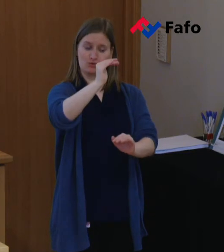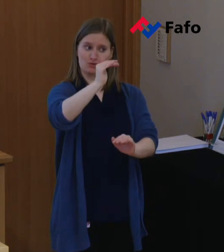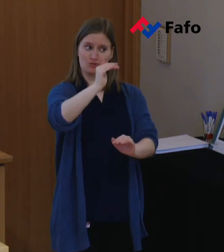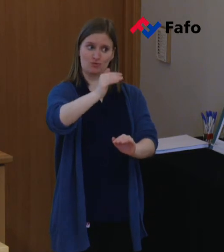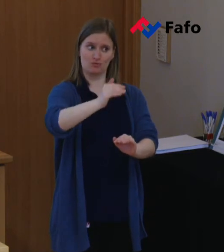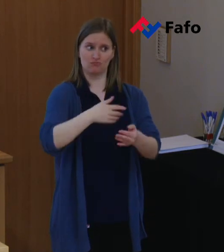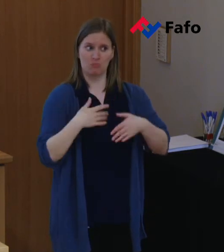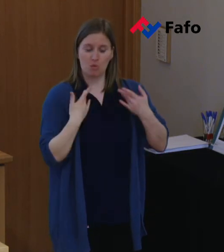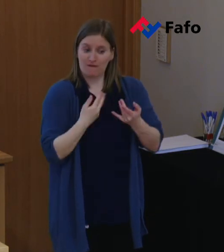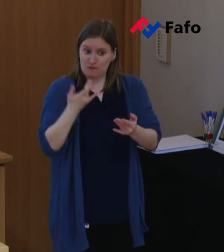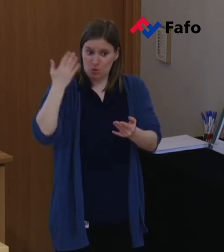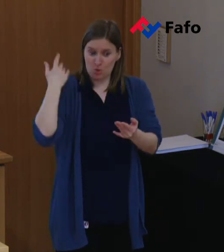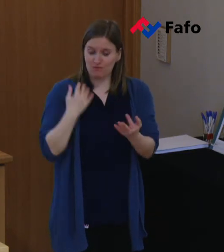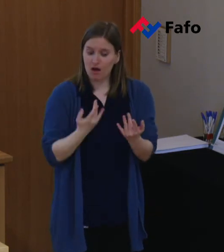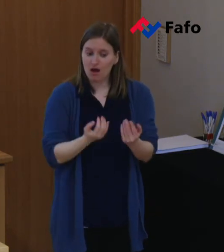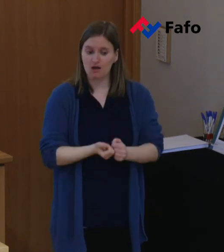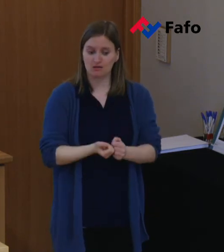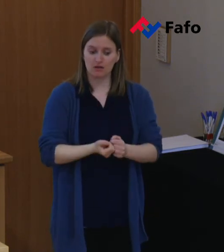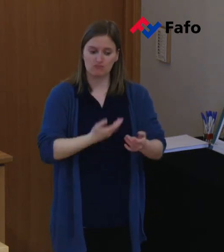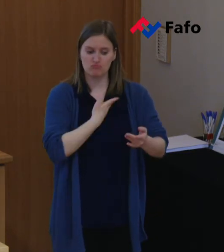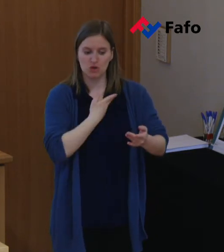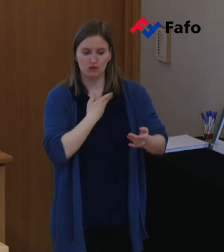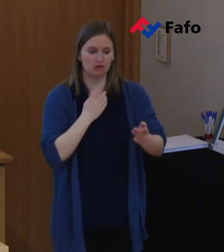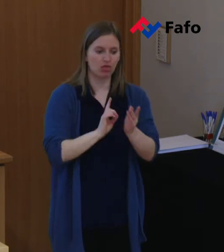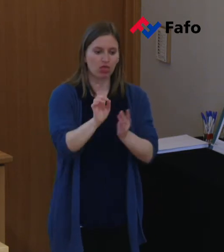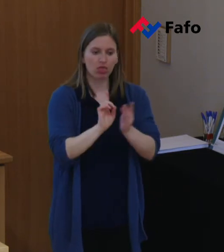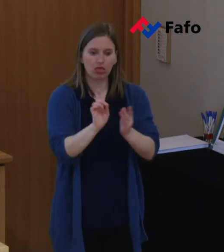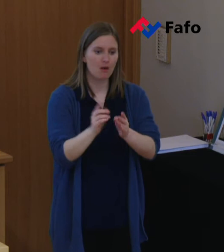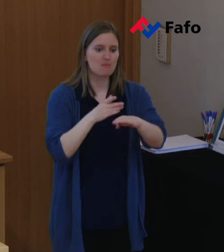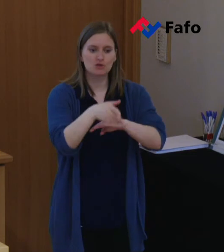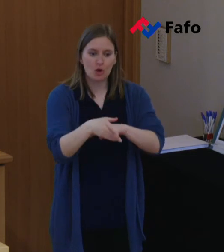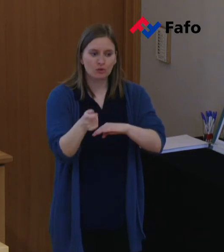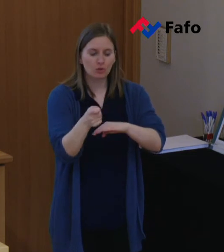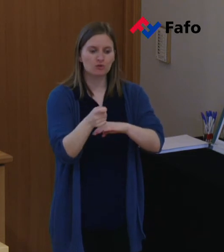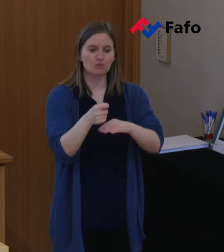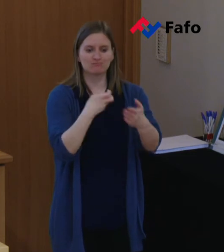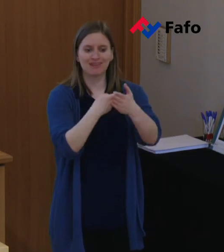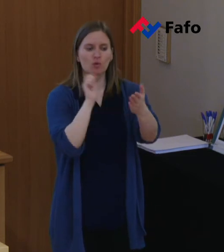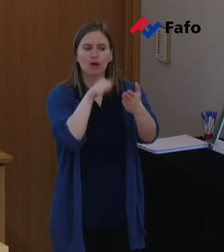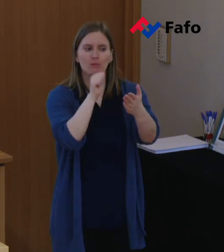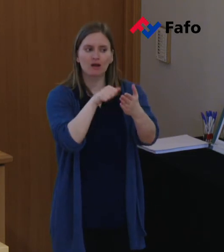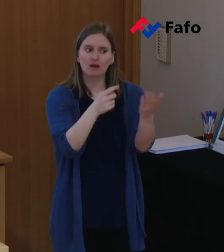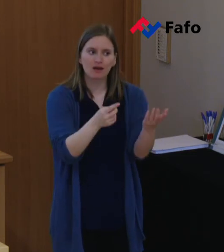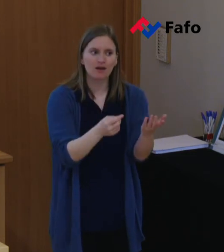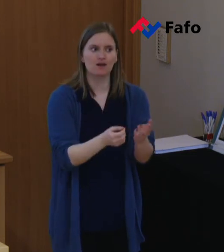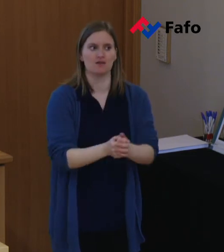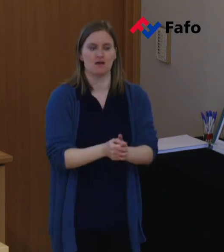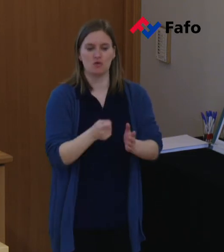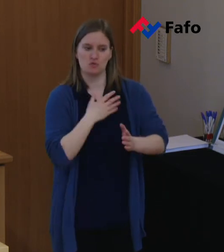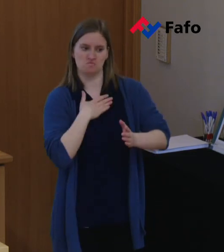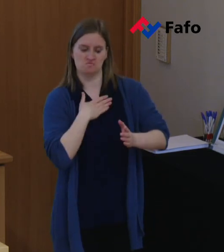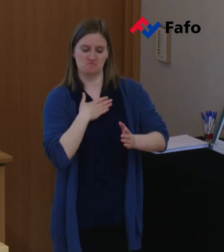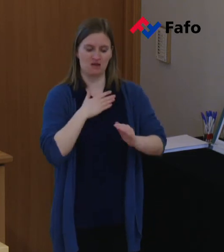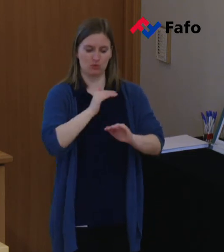har du opplevd før? Har det vært mye renn av folk som har oppsøkt deg, folk som har banket på ruta, noen vil bo litt